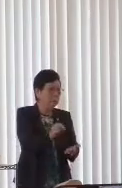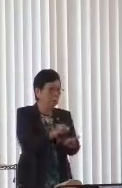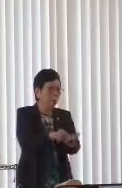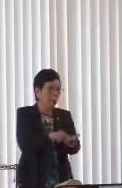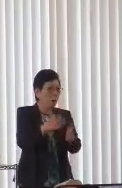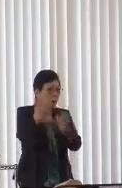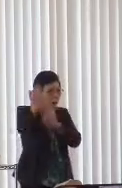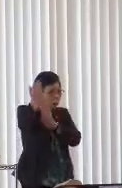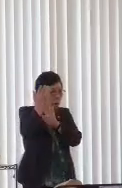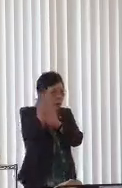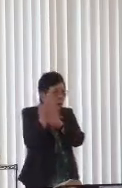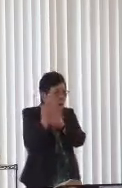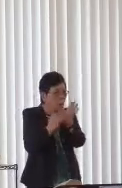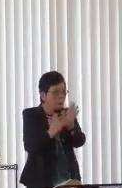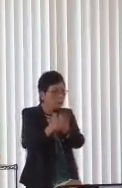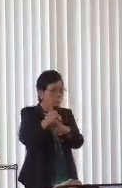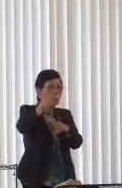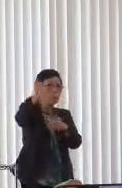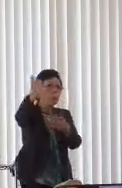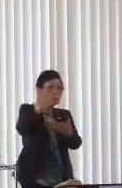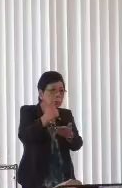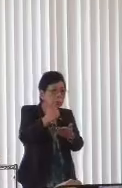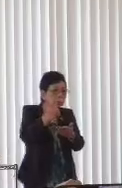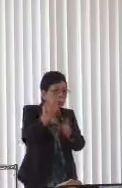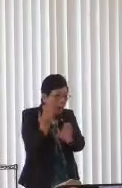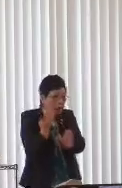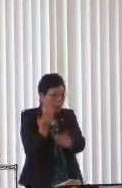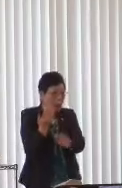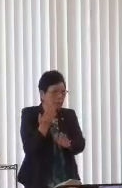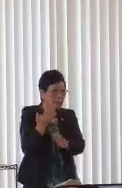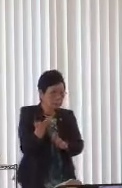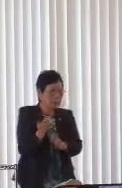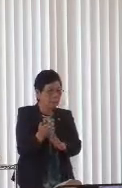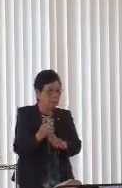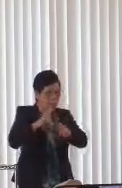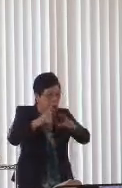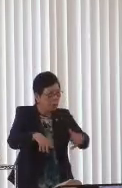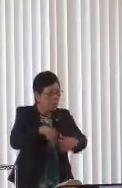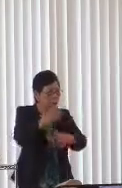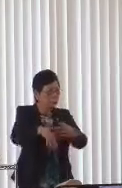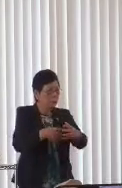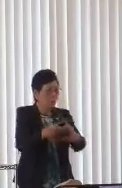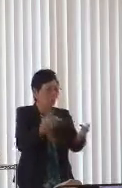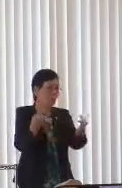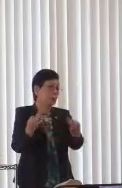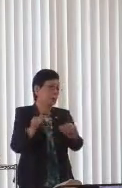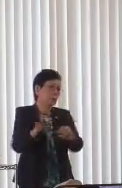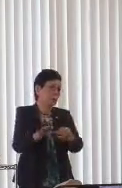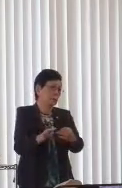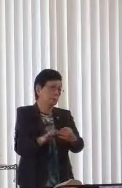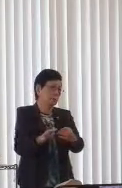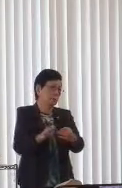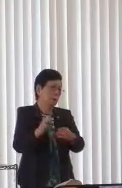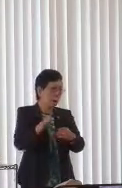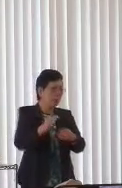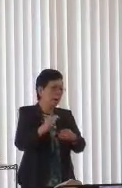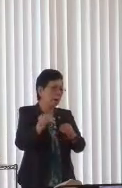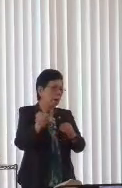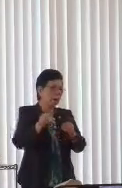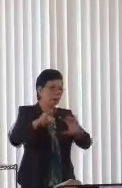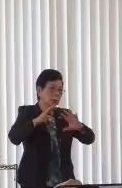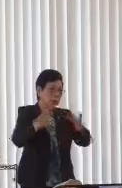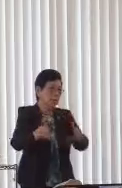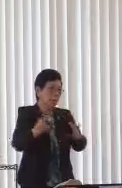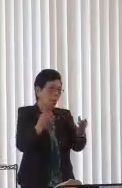よイエス様が来るんじゃないかと、世界中で、そう思ったようですね。まあでも、その後もう何十年も経ってるわけです